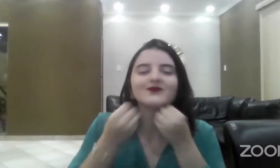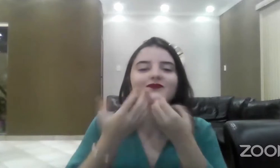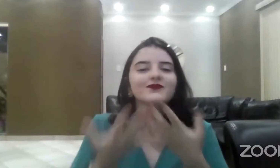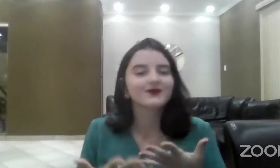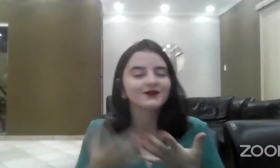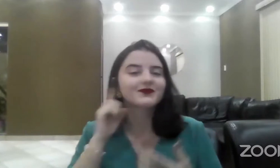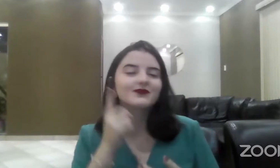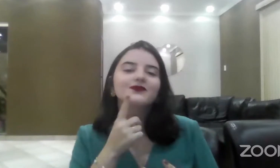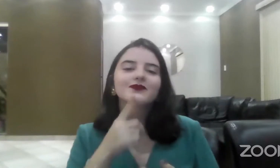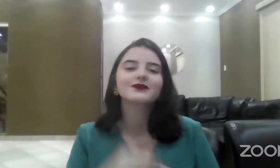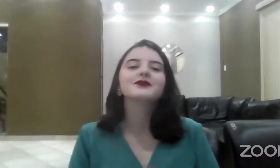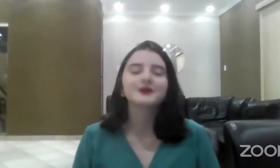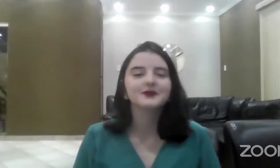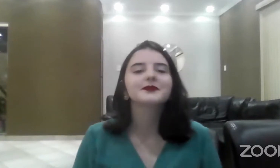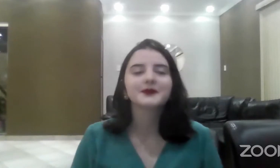que sabiam se comunicar bem com surdos.